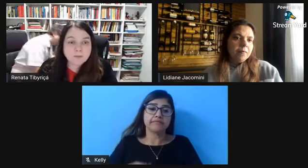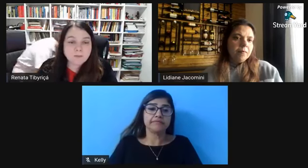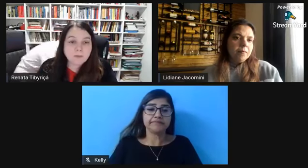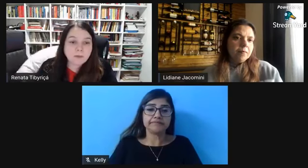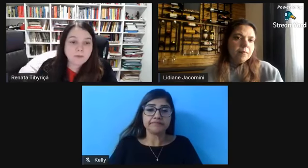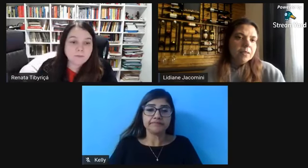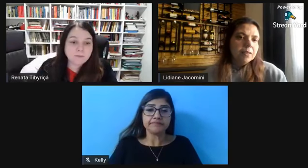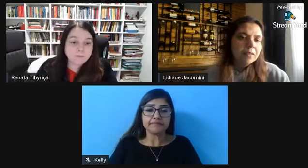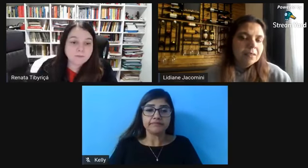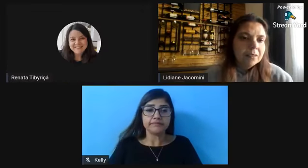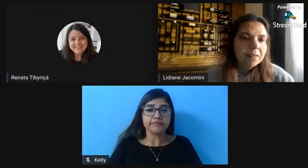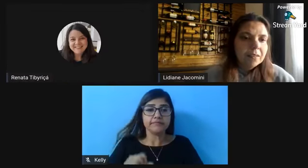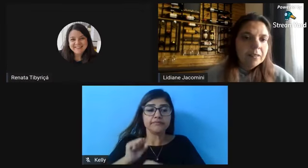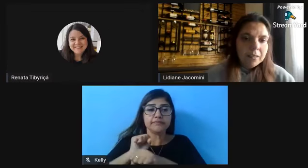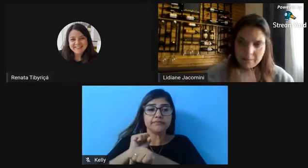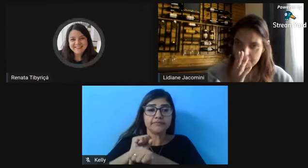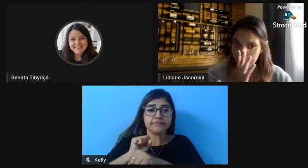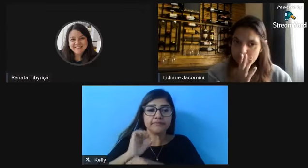Espera só um pouquinho.